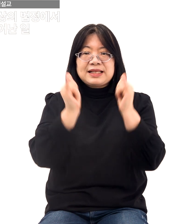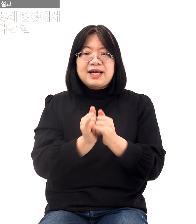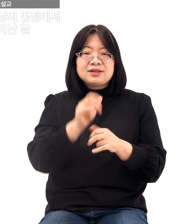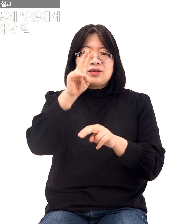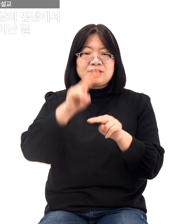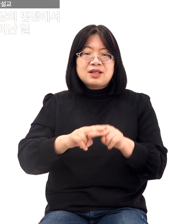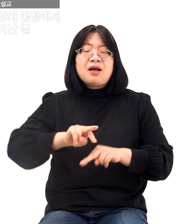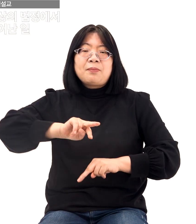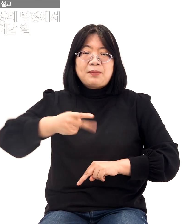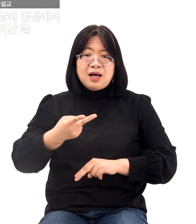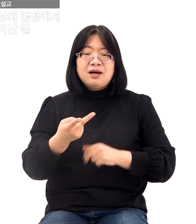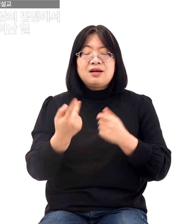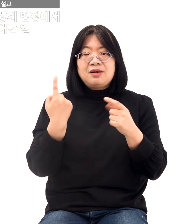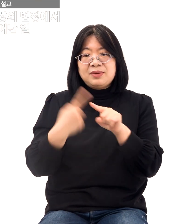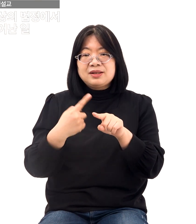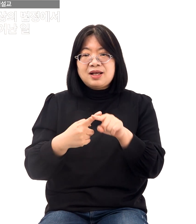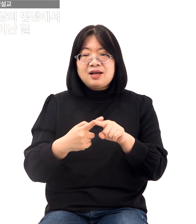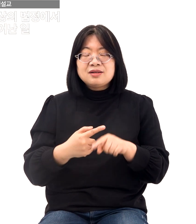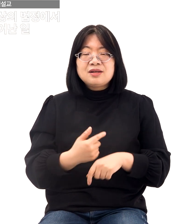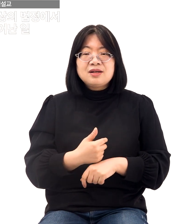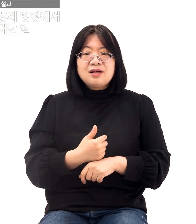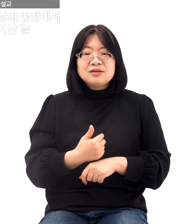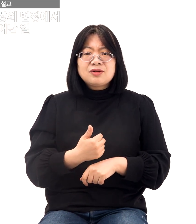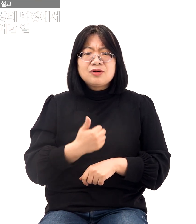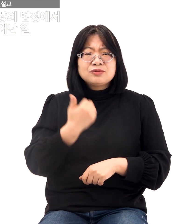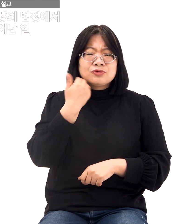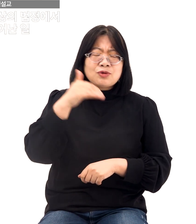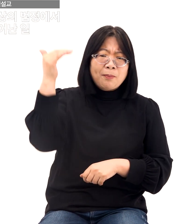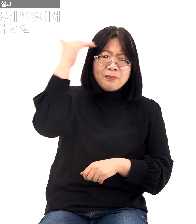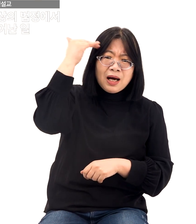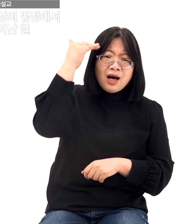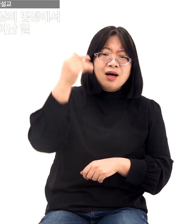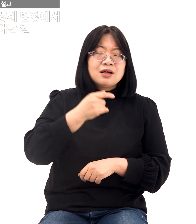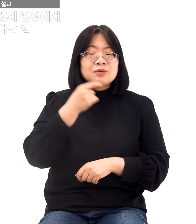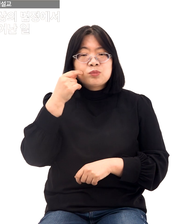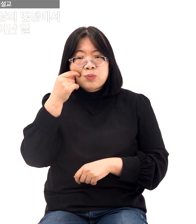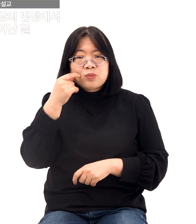얘기입니다. 이것은 누구도 흔들 수 없는